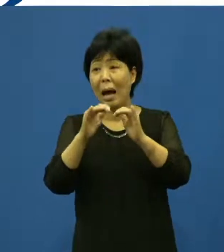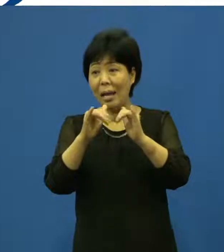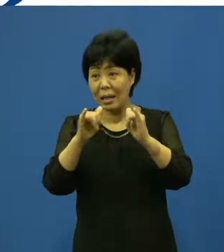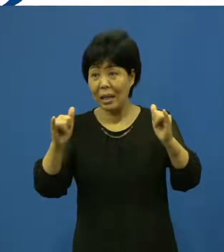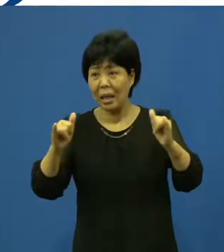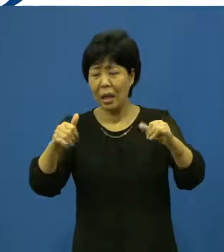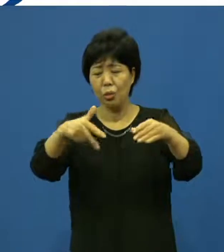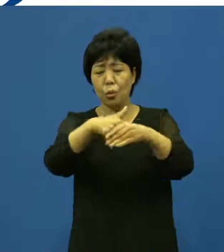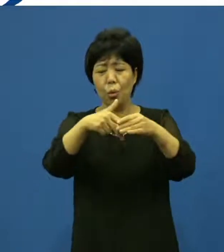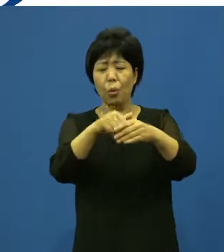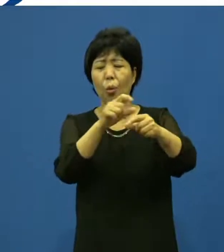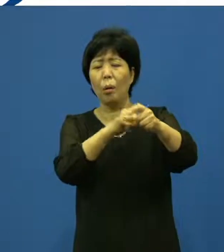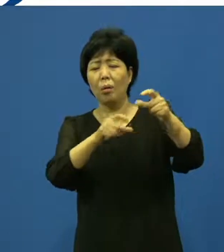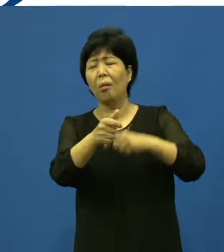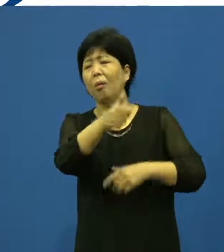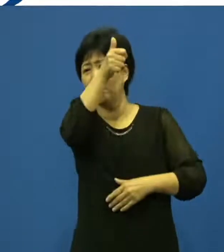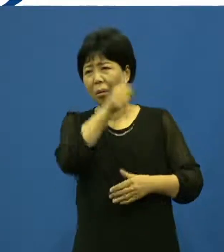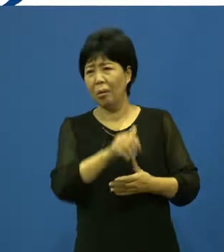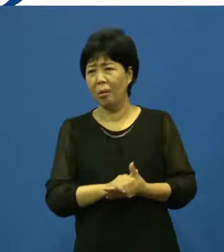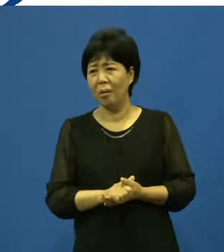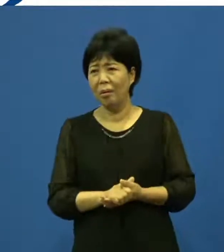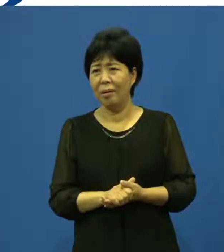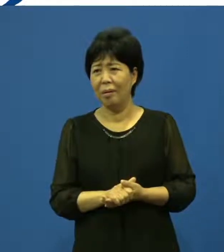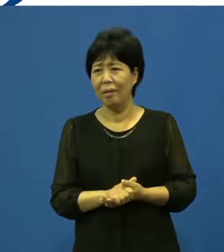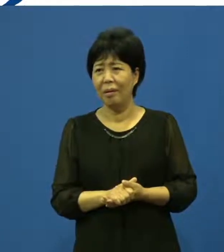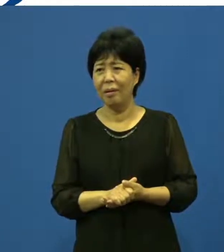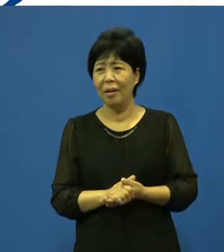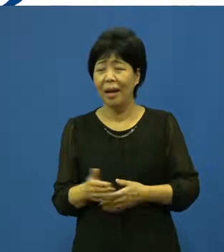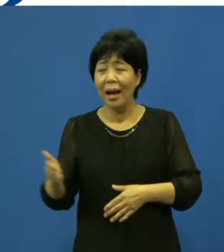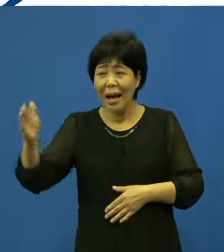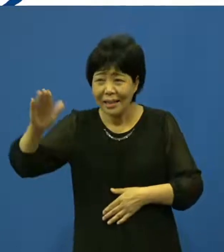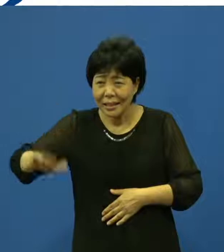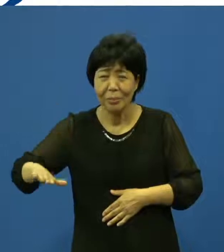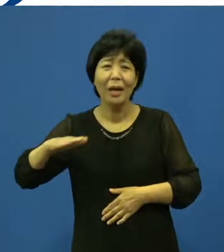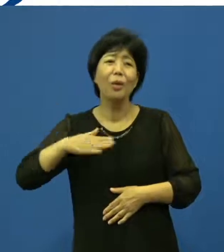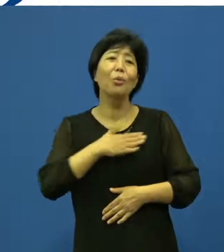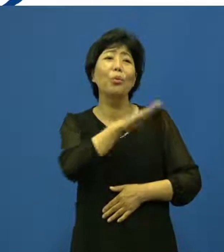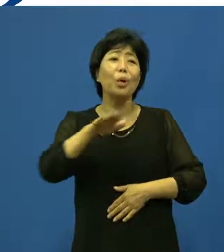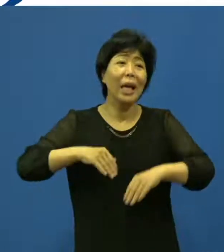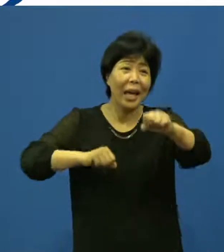그러나 여러분, 성경이 분명히 우리에게 말씀하는 것은 무엇입니까? 우리의 행위로는